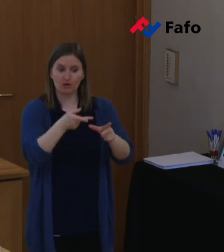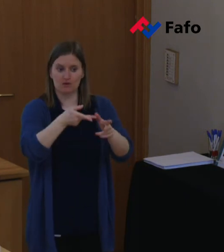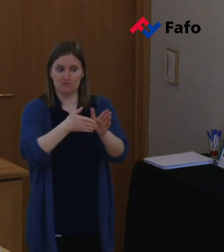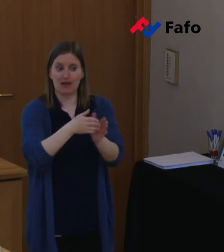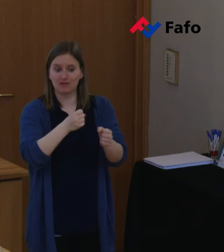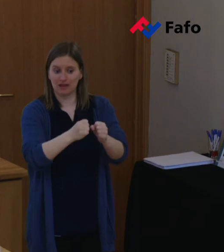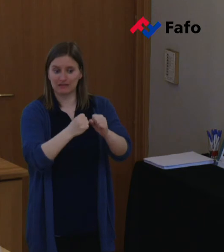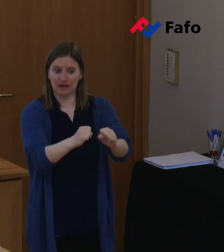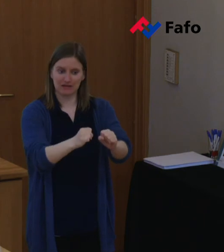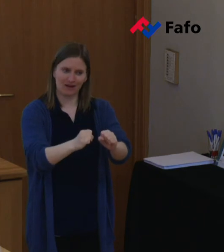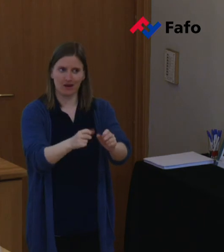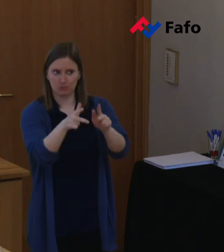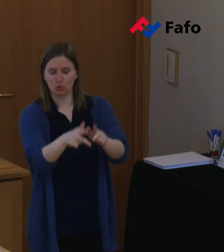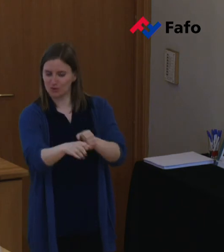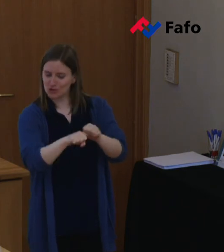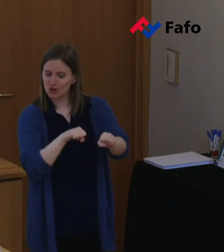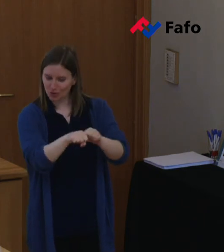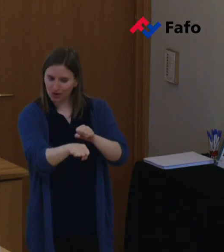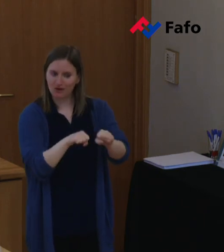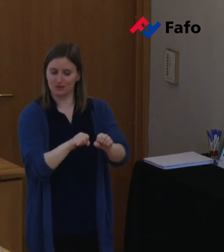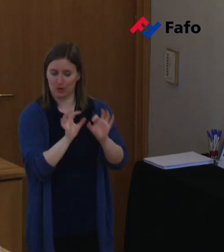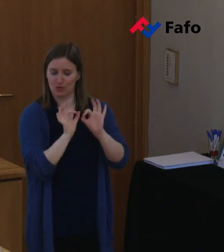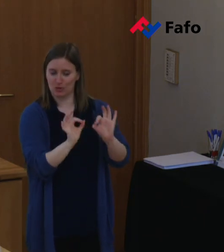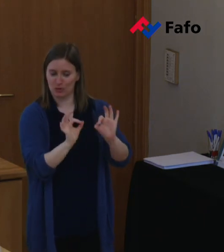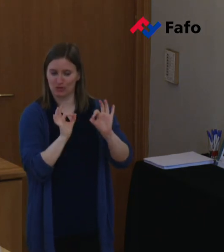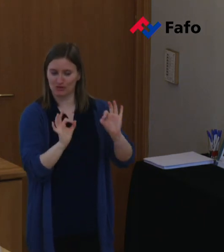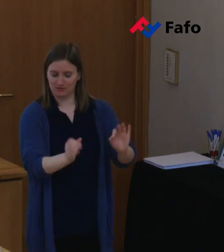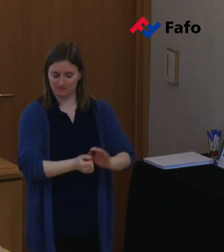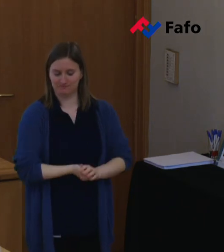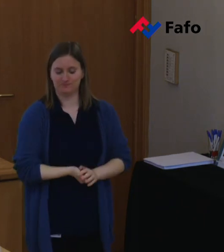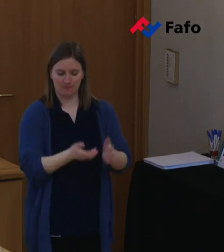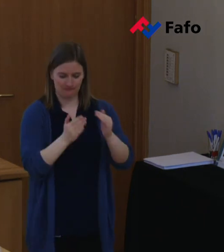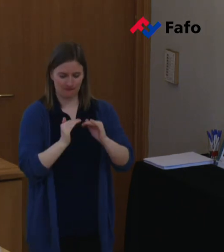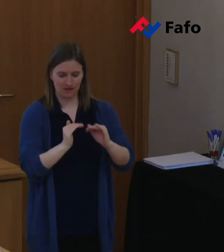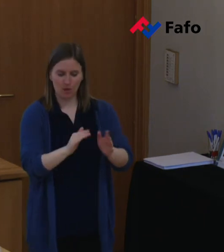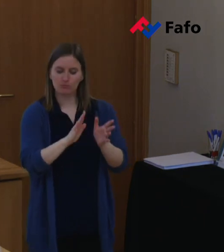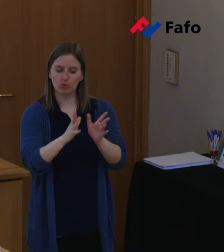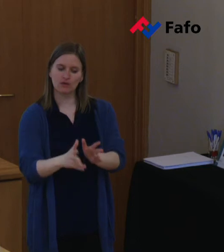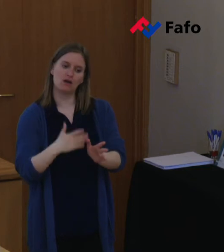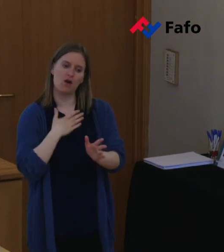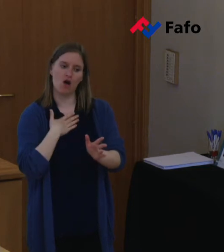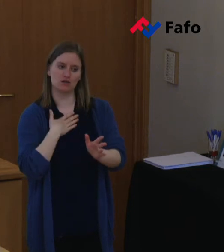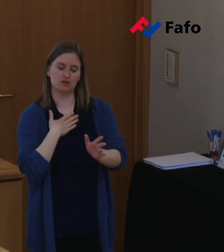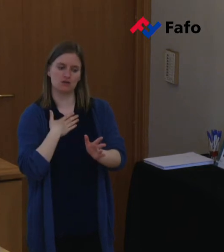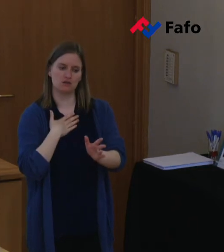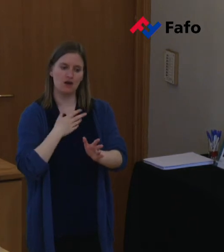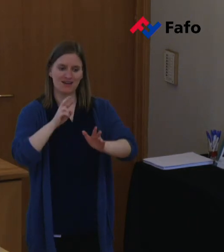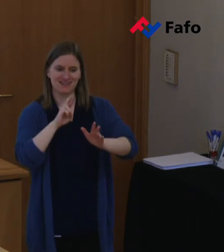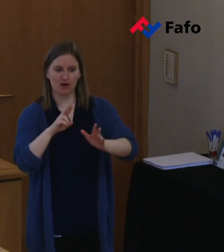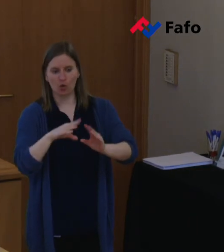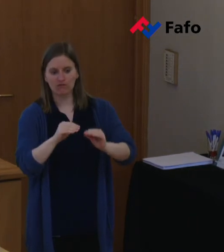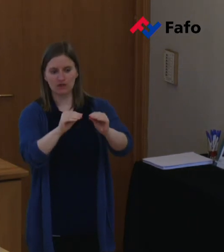si brukerstyring, som har vært helt tydelig, og at modellen har et